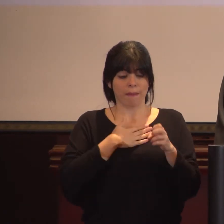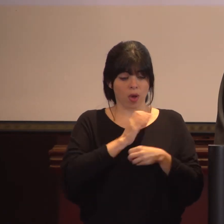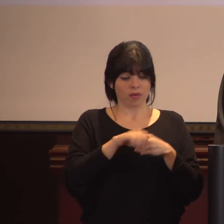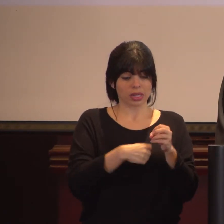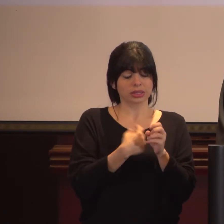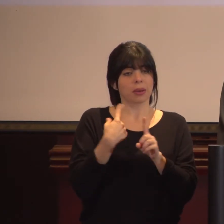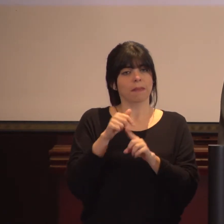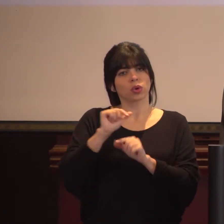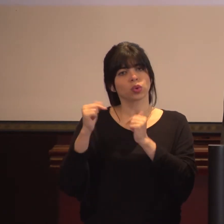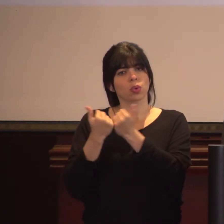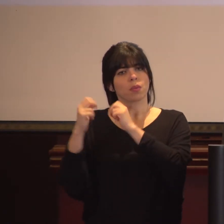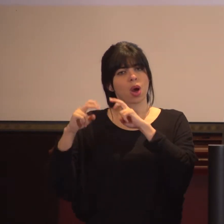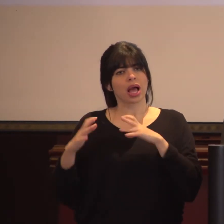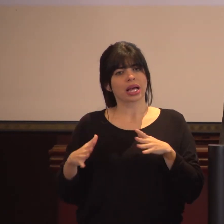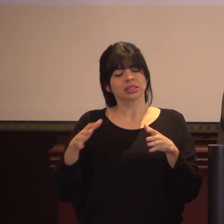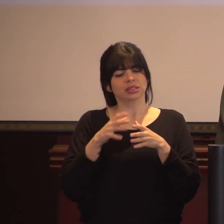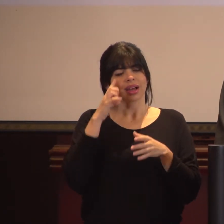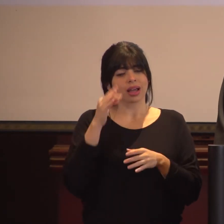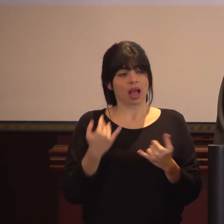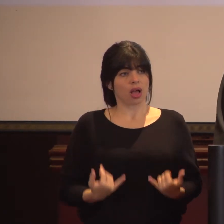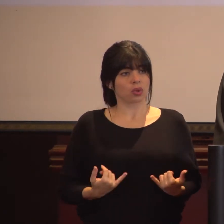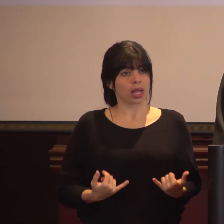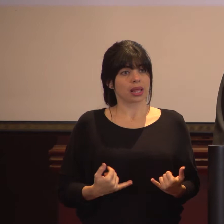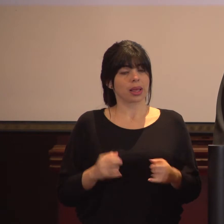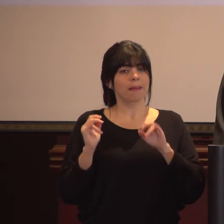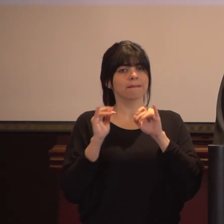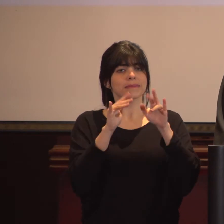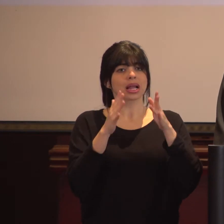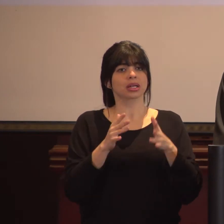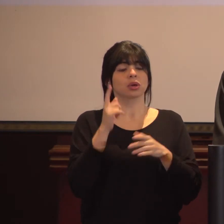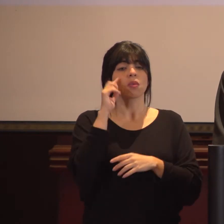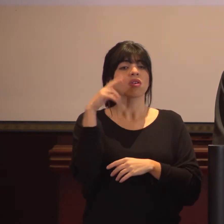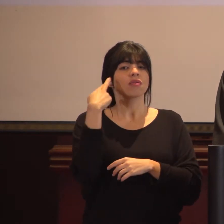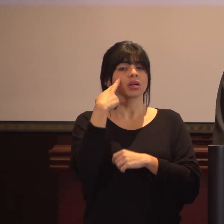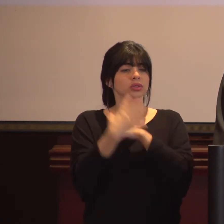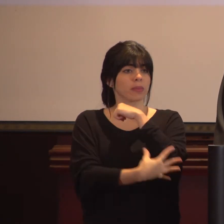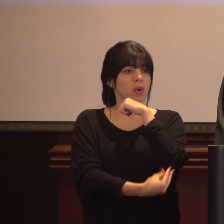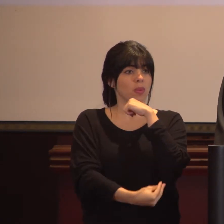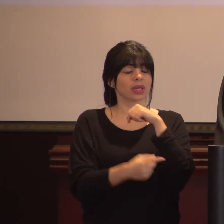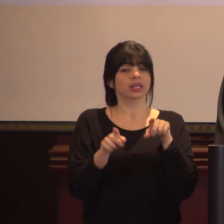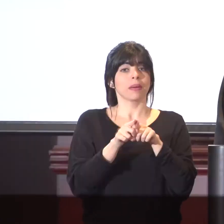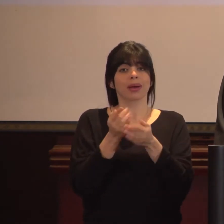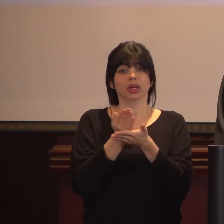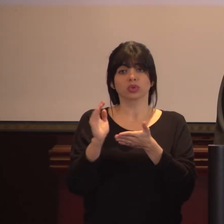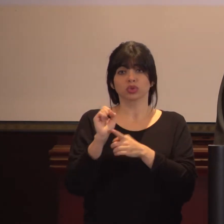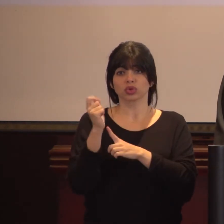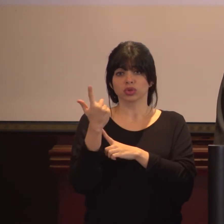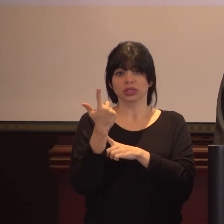con muchos analistas considera que en la actualidad la migración por la pobreza y la exclusión